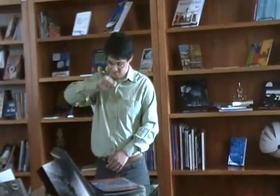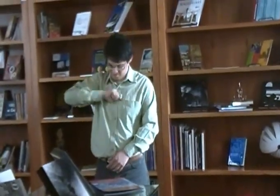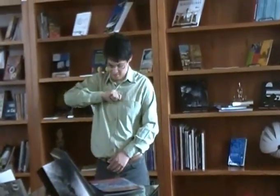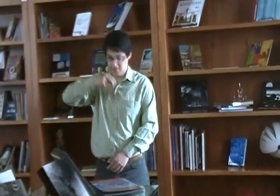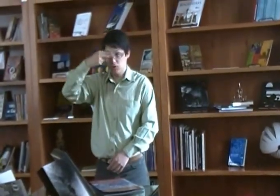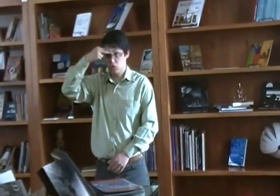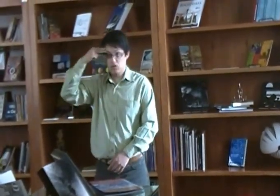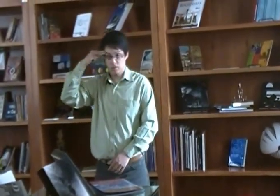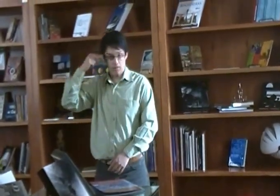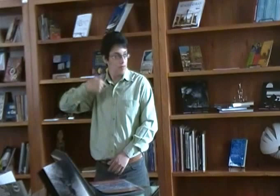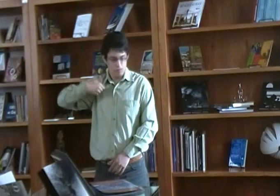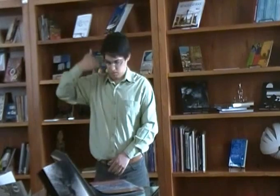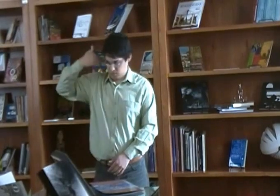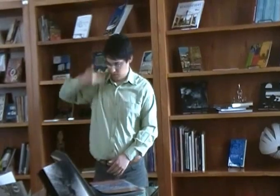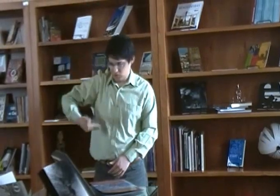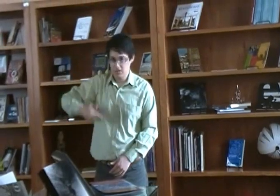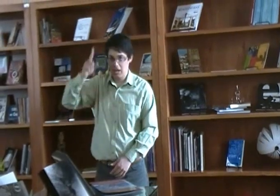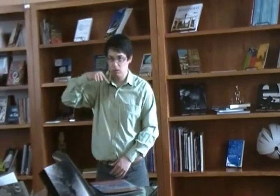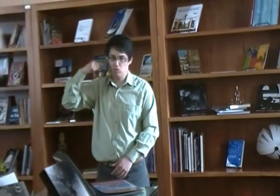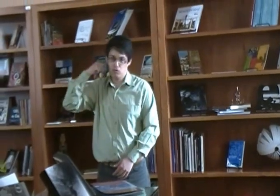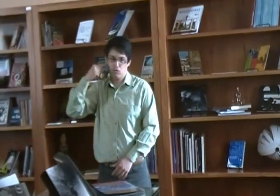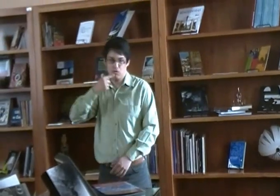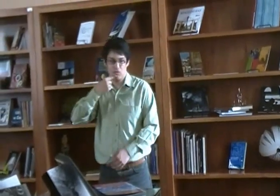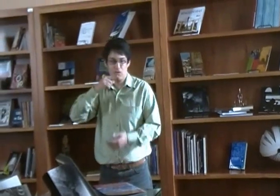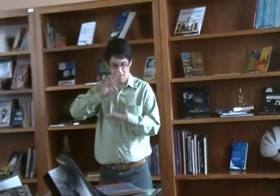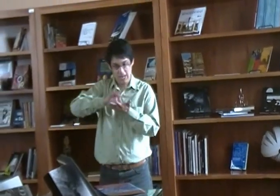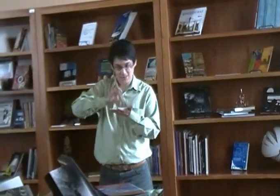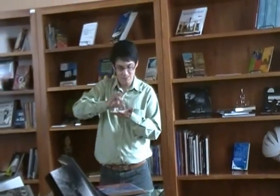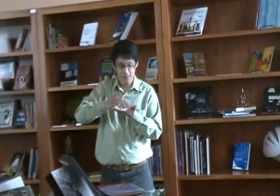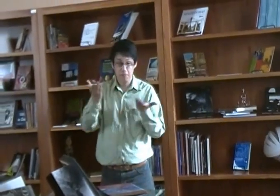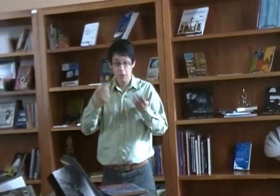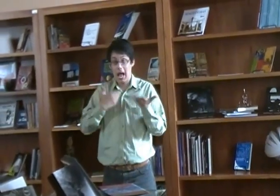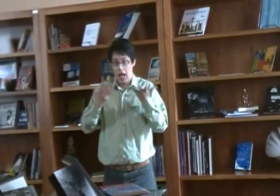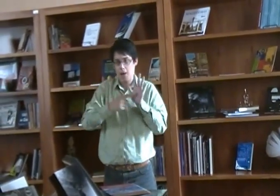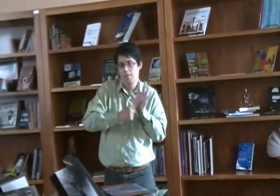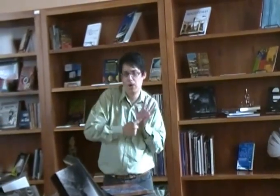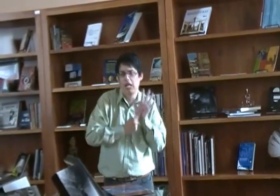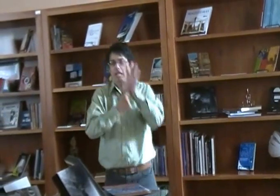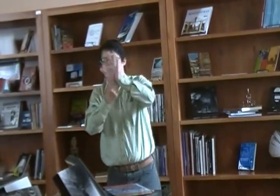É André, meu nome. Meu sinal é assim. É André.